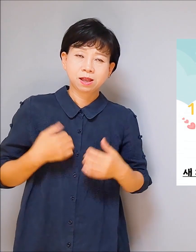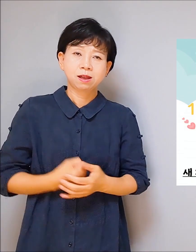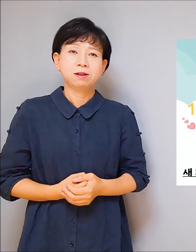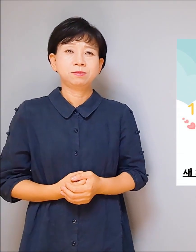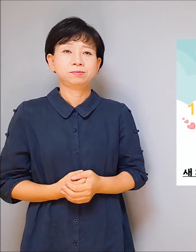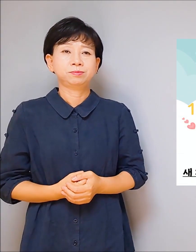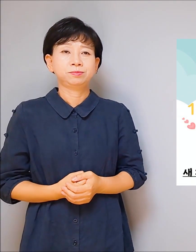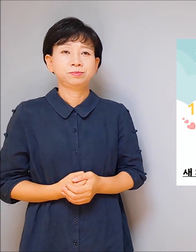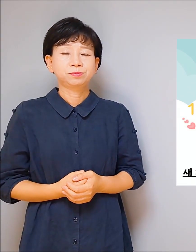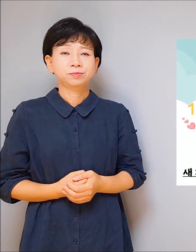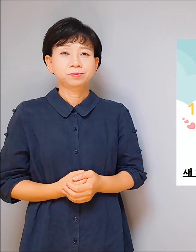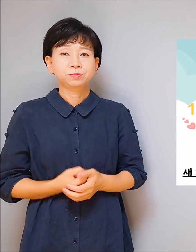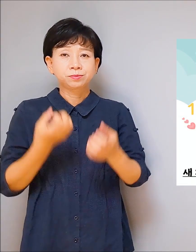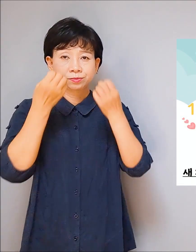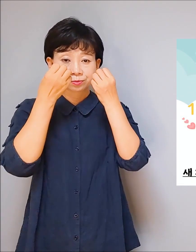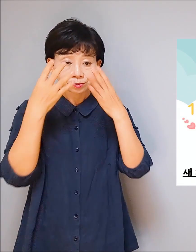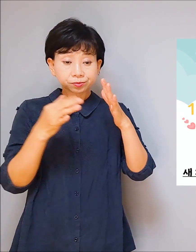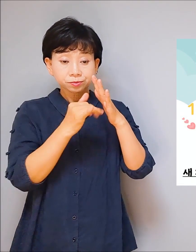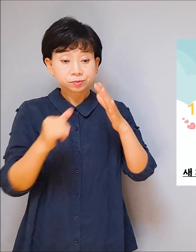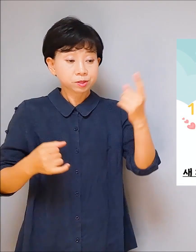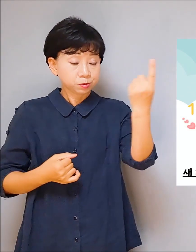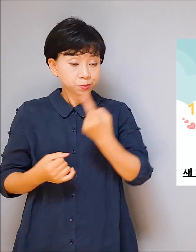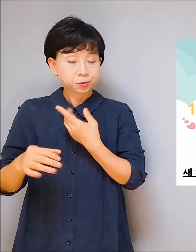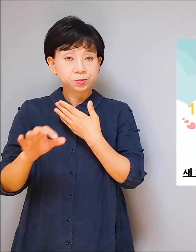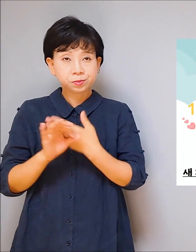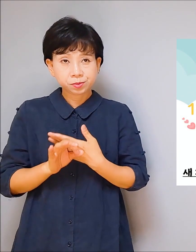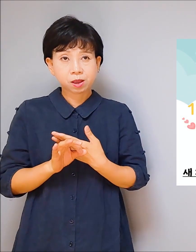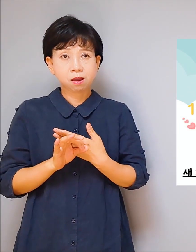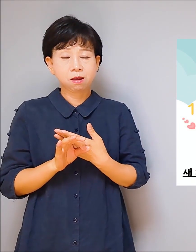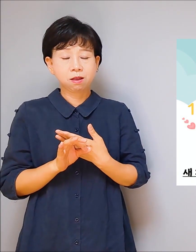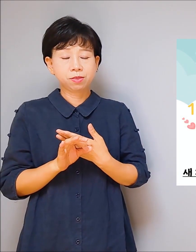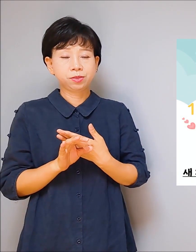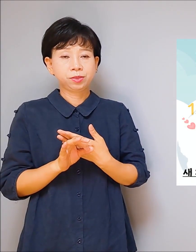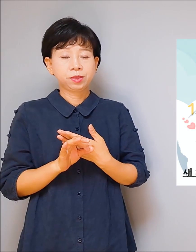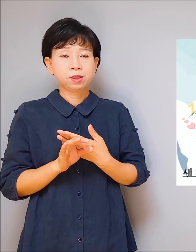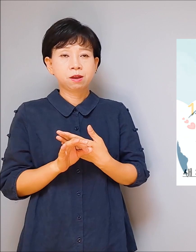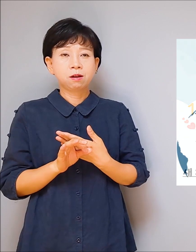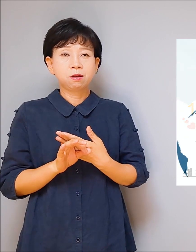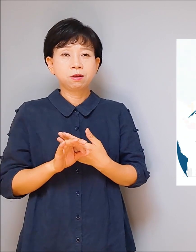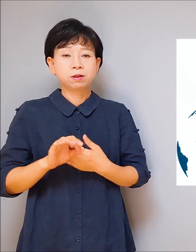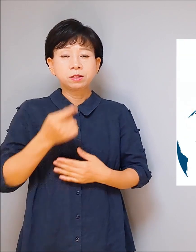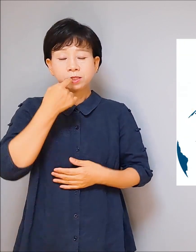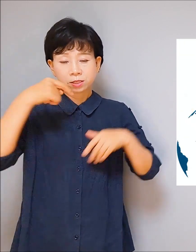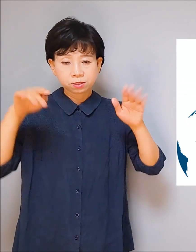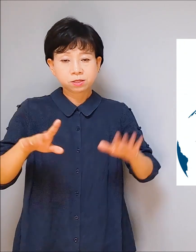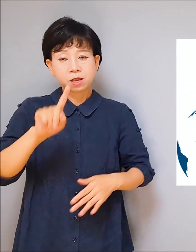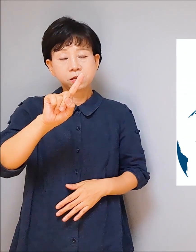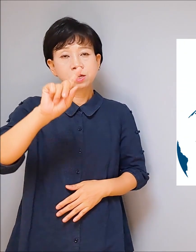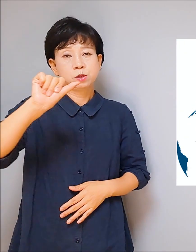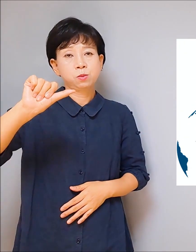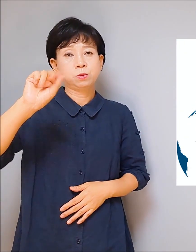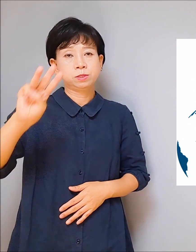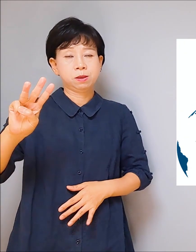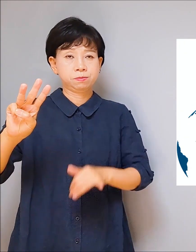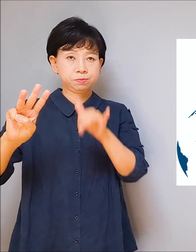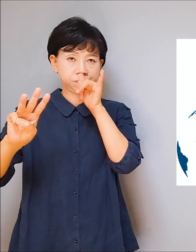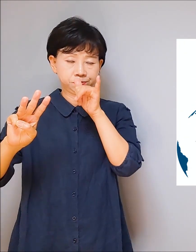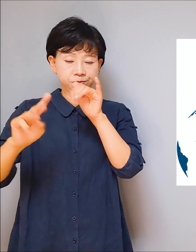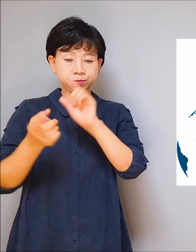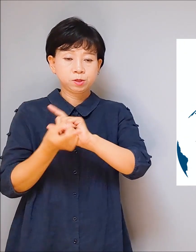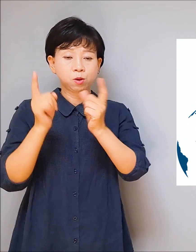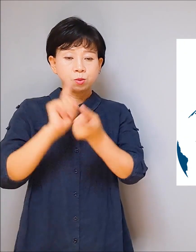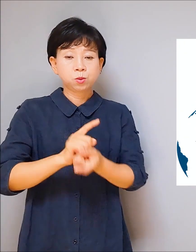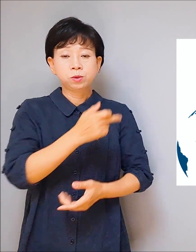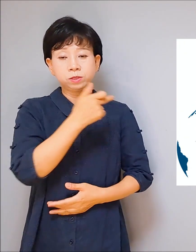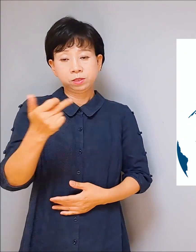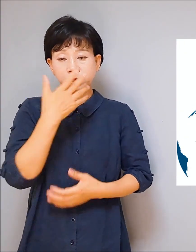우리 교회의 천사는 한 명의 새가족에게 5가지를 세번하고 있습니다. 성도 여러분, 서로 큰